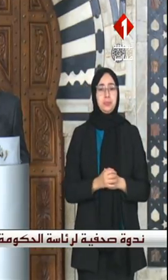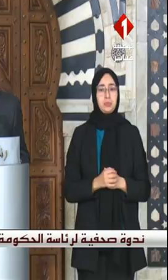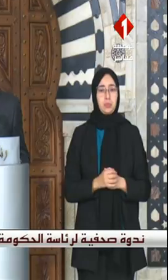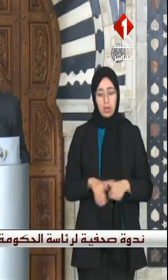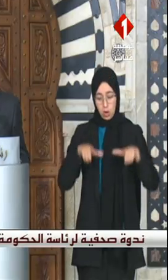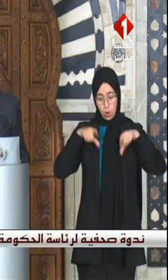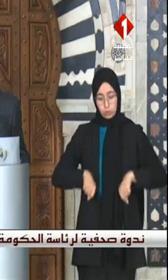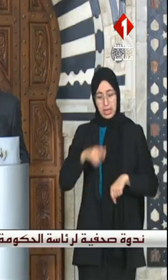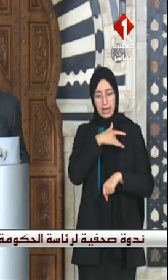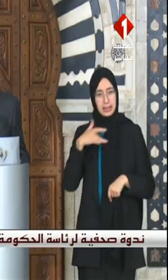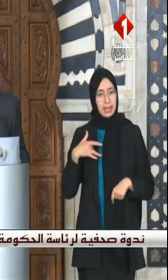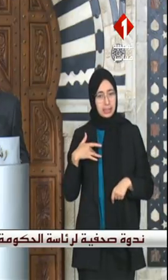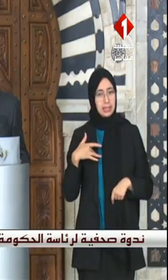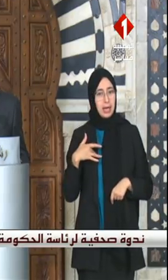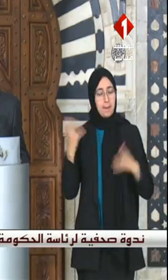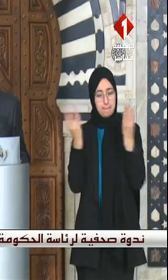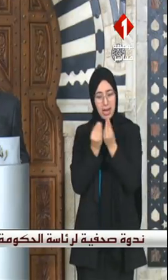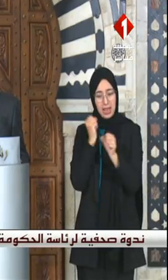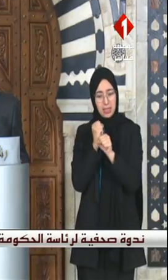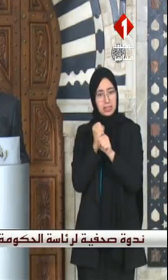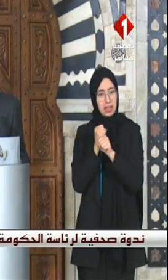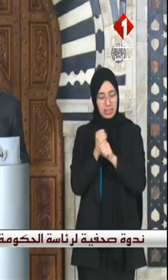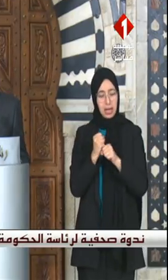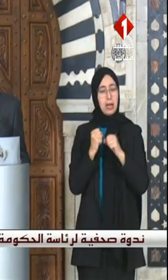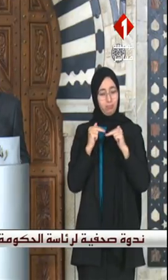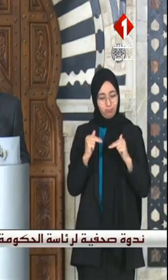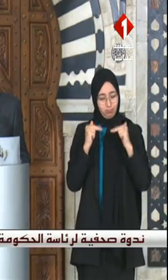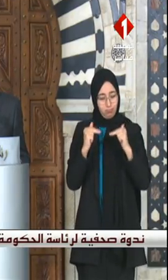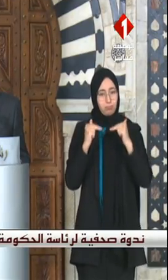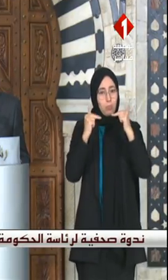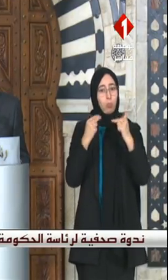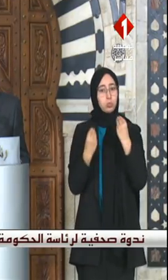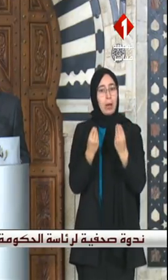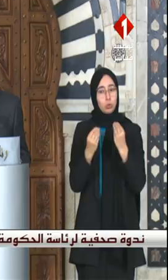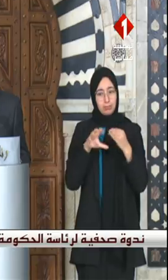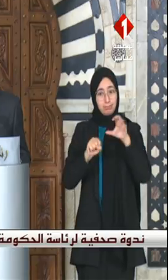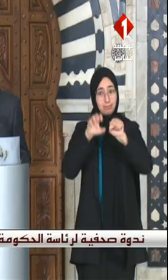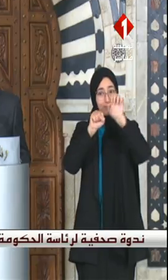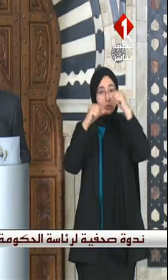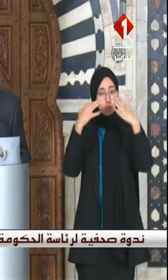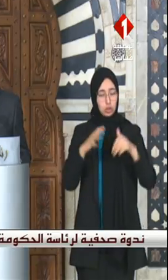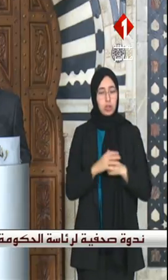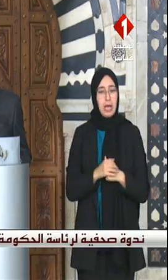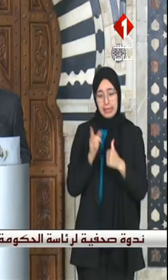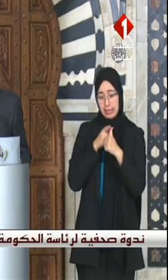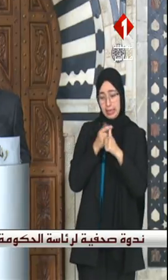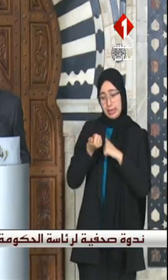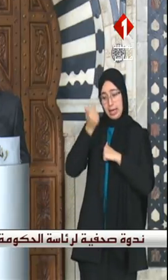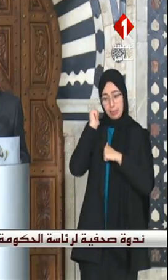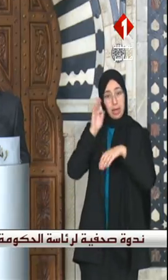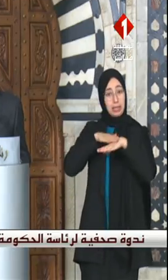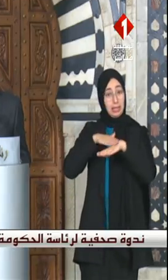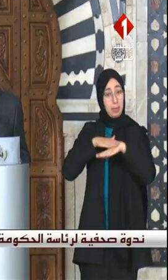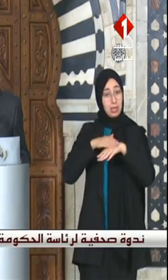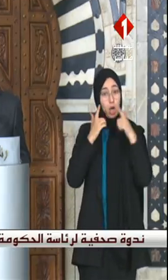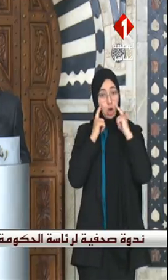وزارة الداخلية كان في المعارضة كان مبني على تدرج كما أكدت في مرة سابقة. عملنا عدد كبير برشا من التنبيه في أول